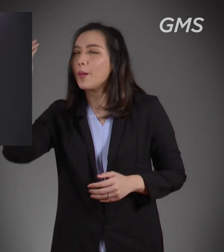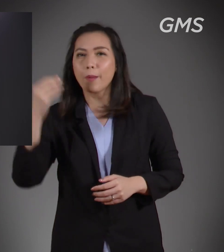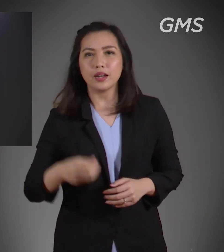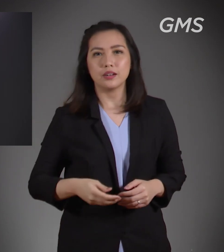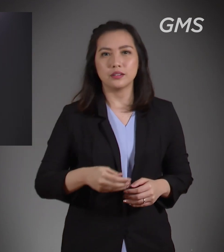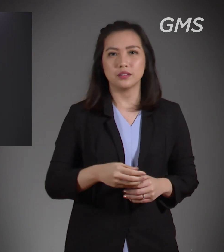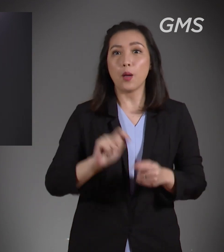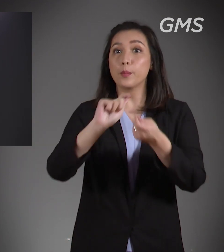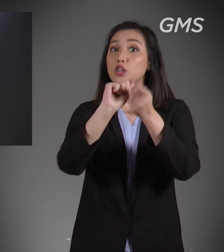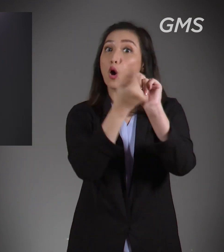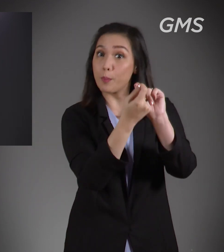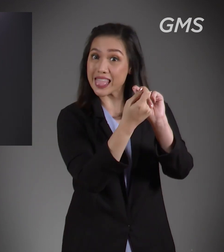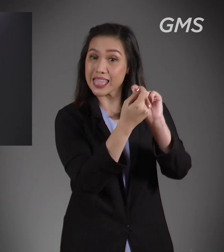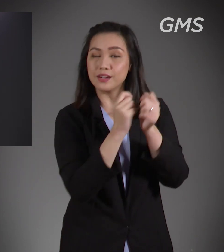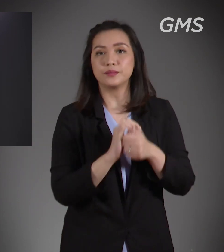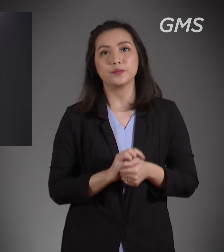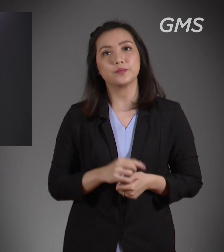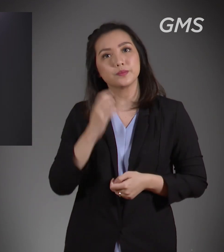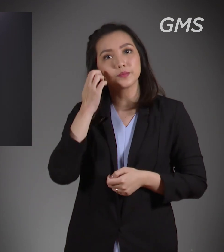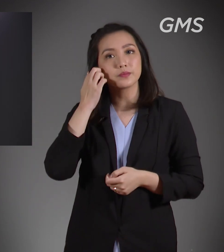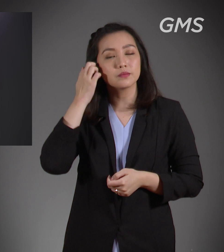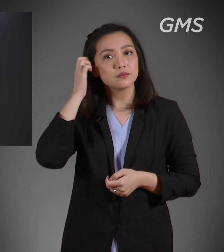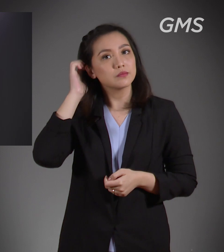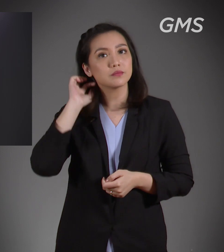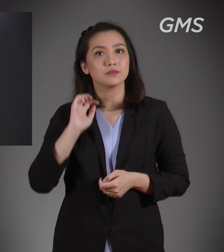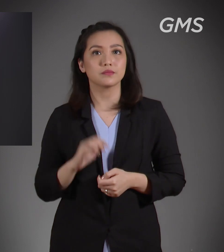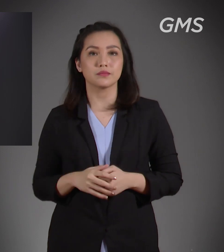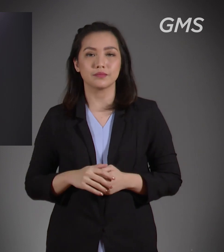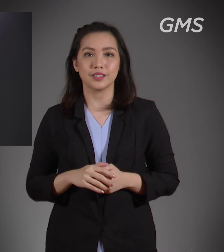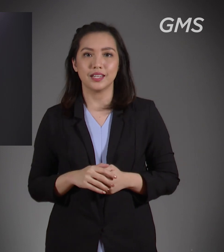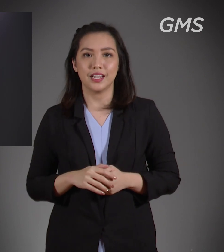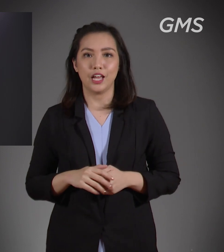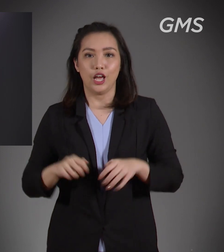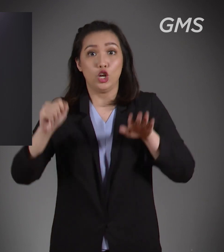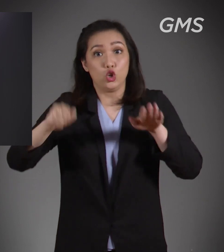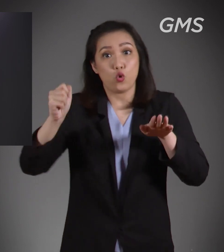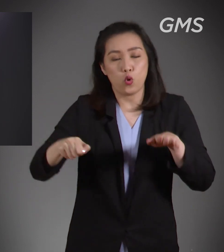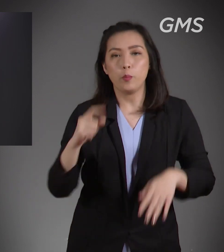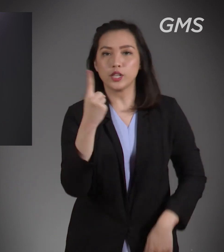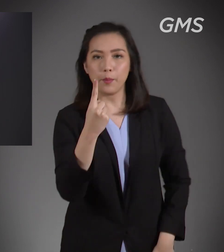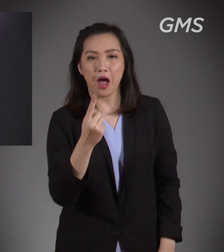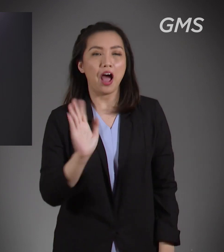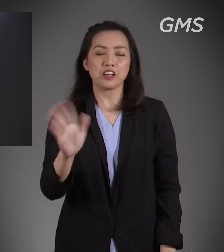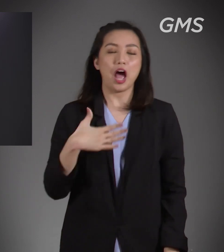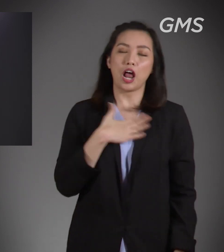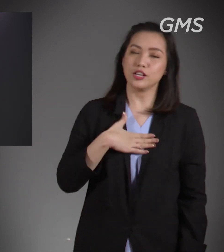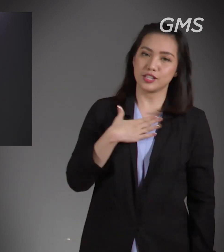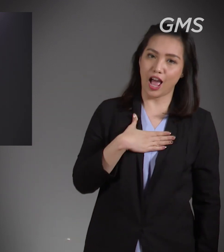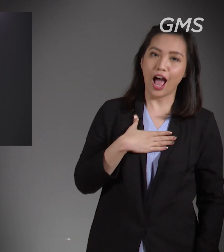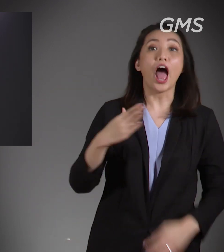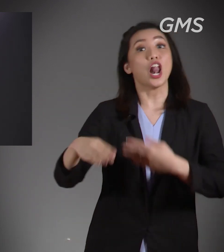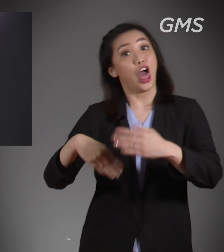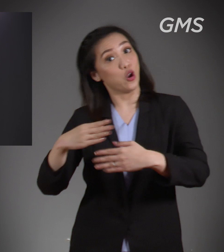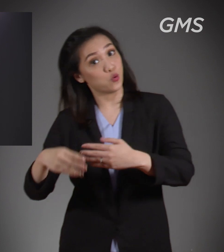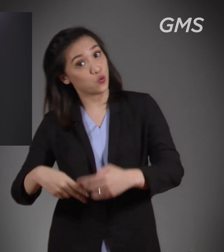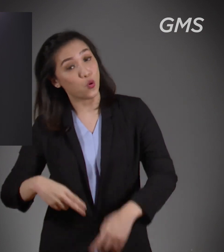Tuhan. Tapi dikejar bulan pertama masih belum kerasa. Lalu Tuhan mulai bicara, tentunya Tuhan selalu bicara lewat